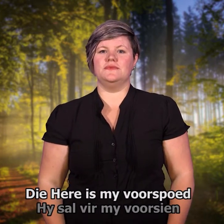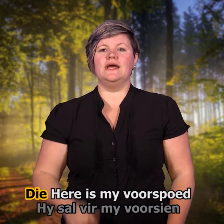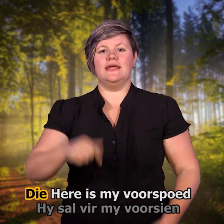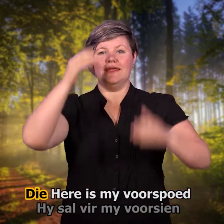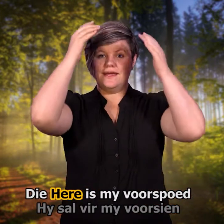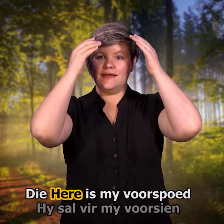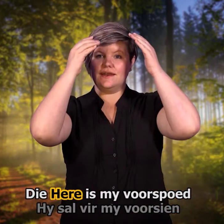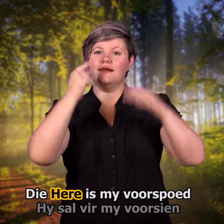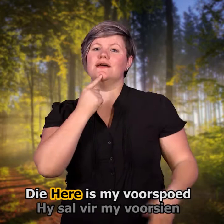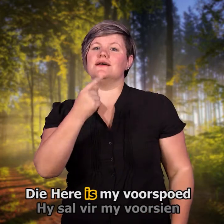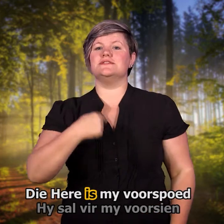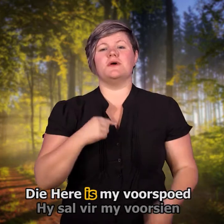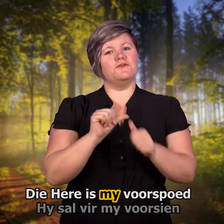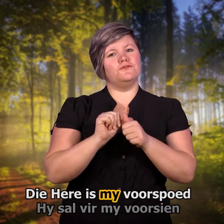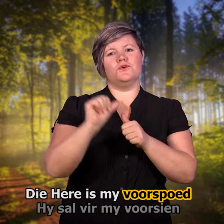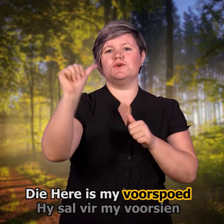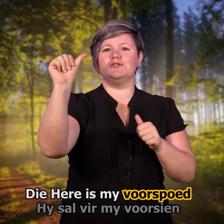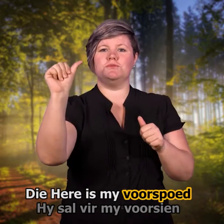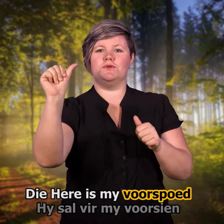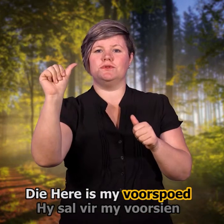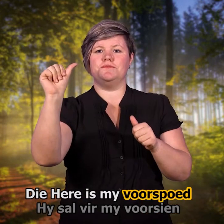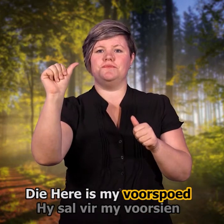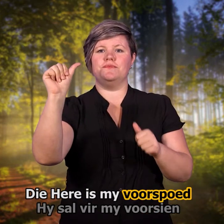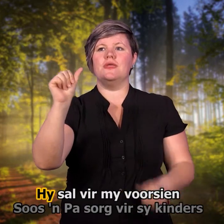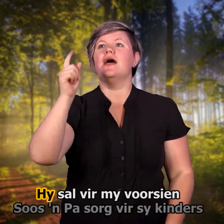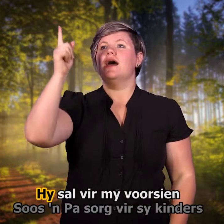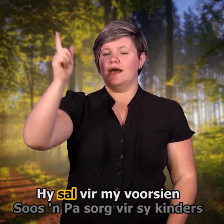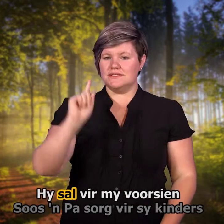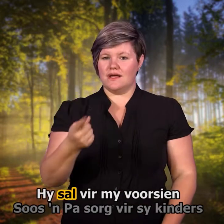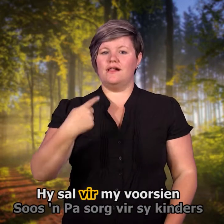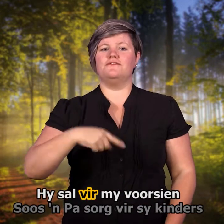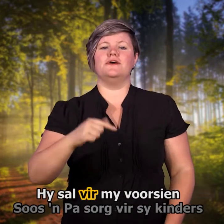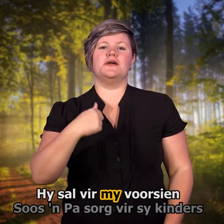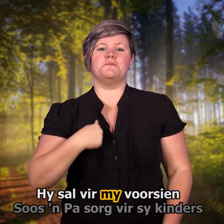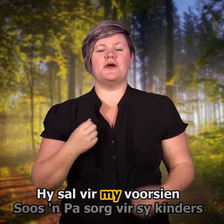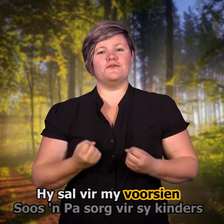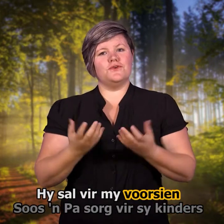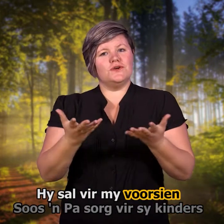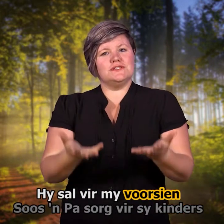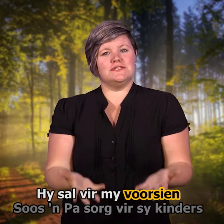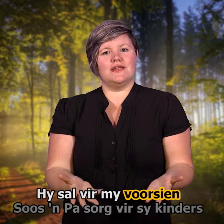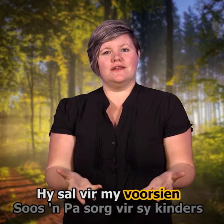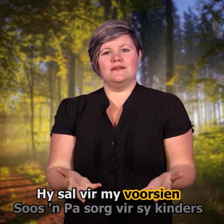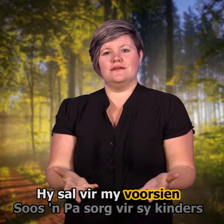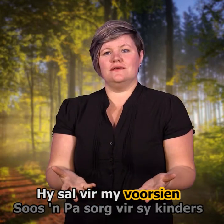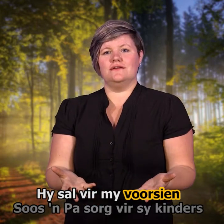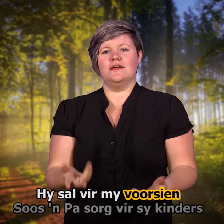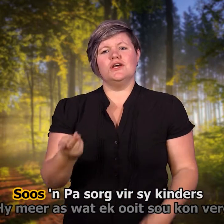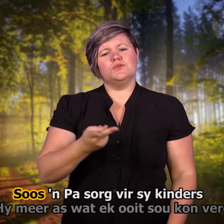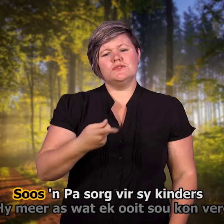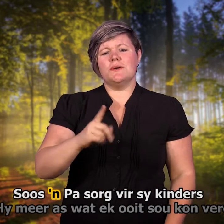Die Heer is my voorspoed, hy sal vir my voorsien,